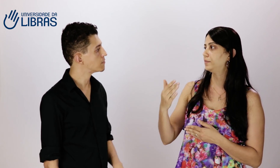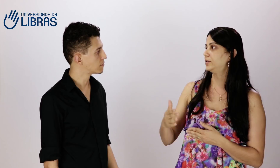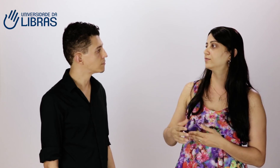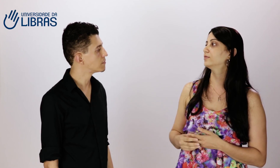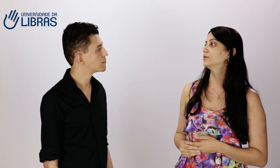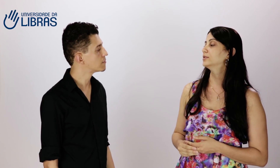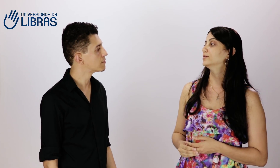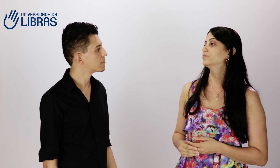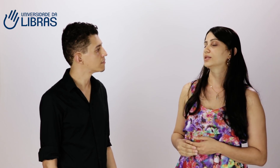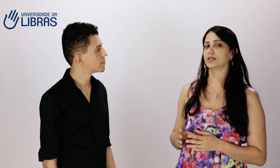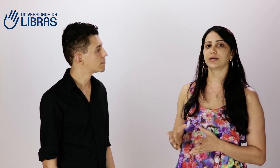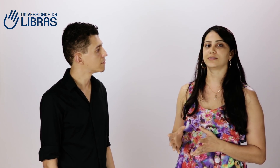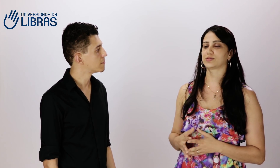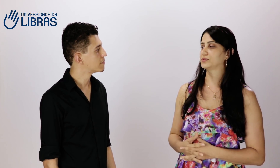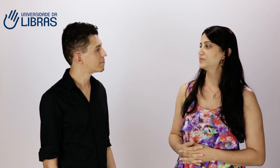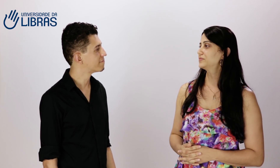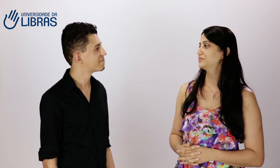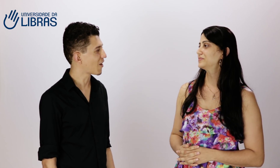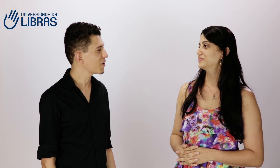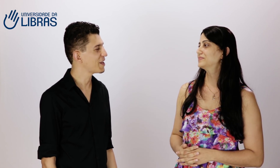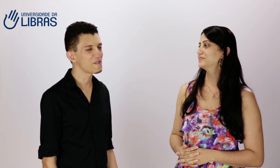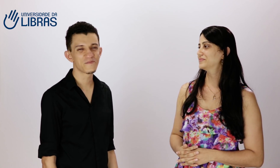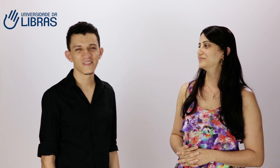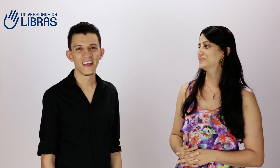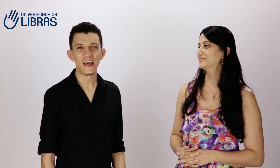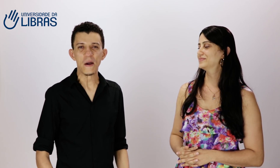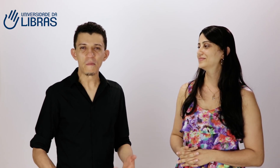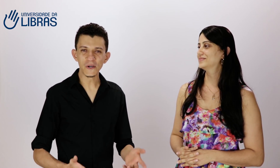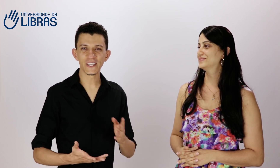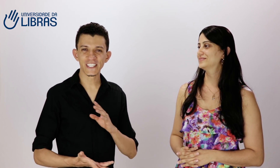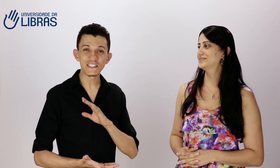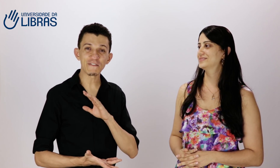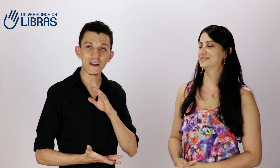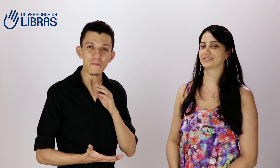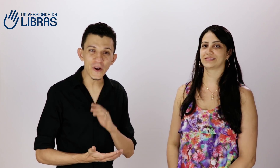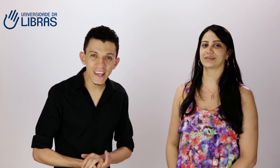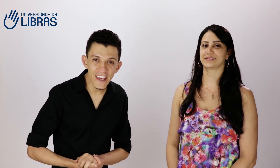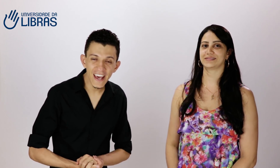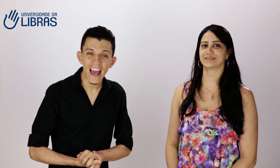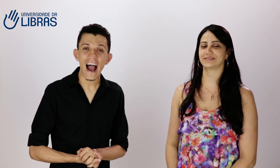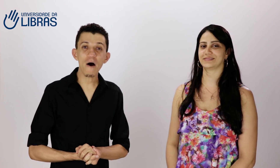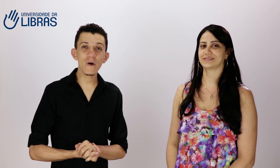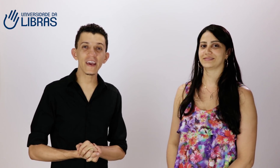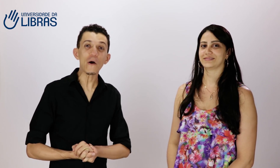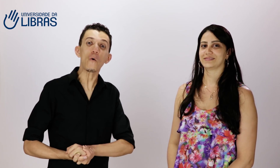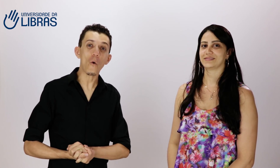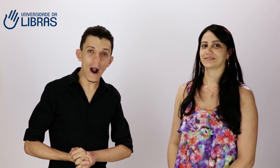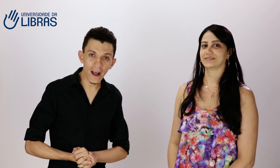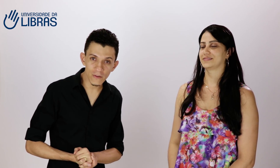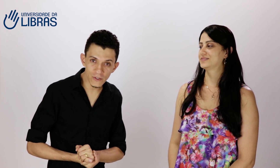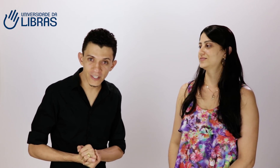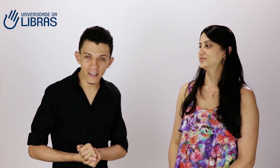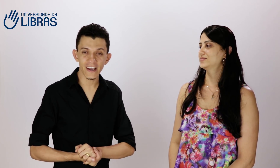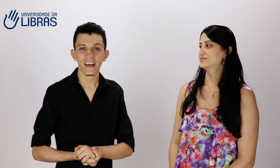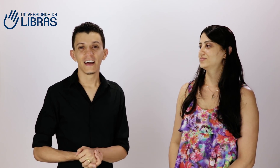caminho. E isso. Ok. Bom, gente, a gente vai ficando por aqui. Amanhã é o 4º dia.